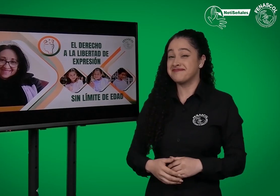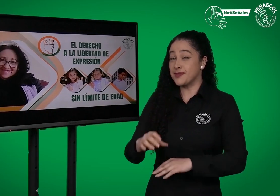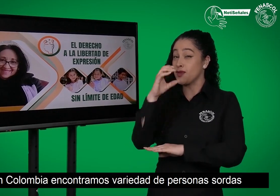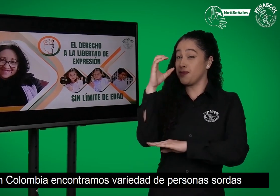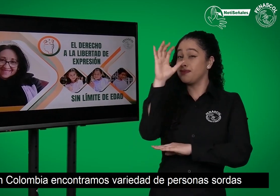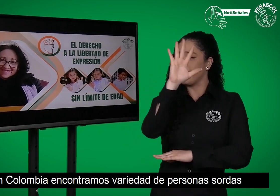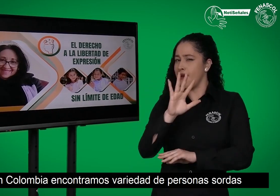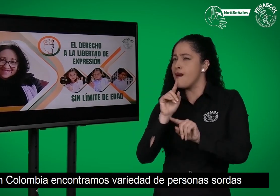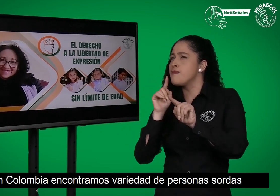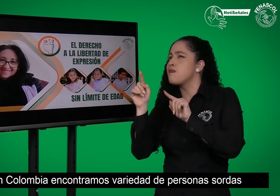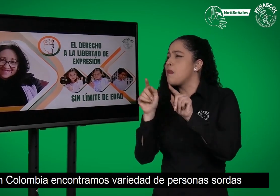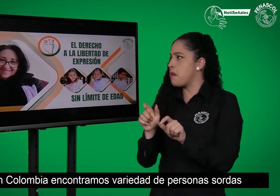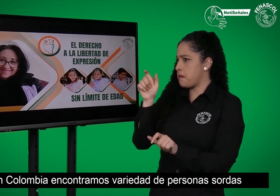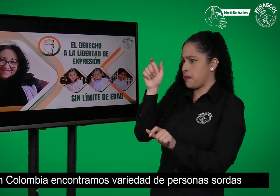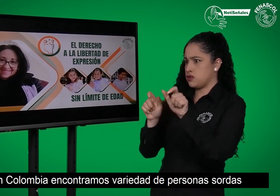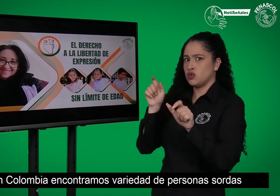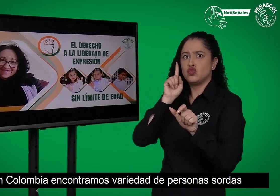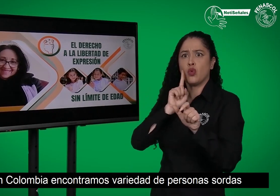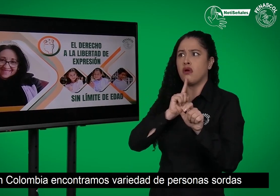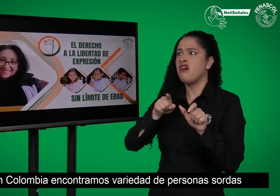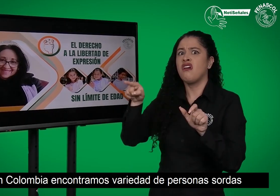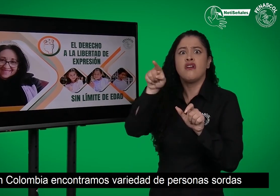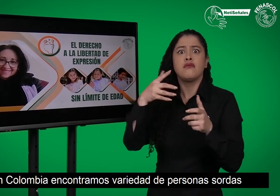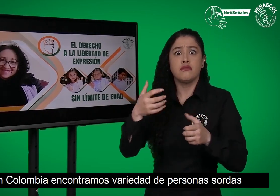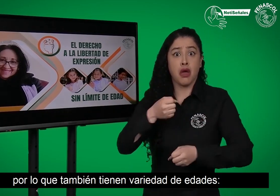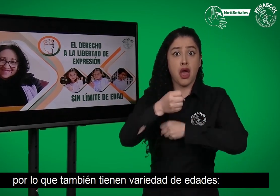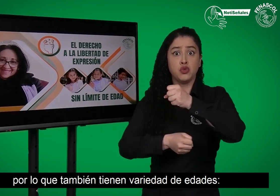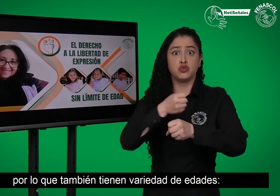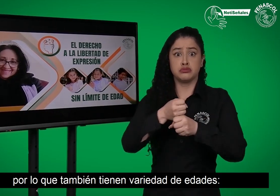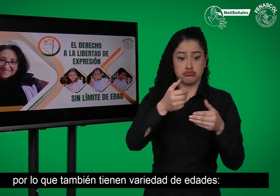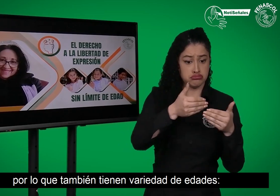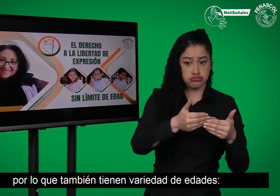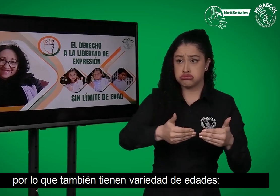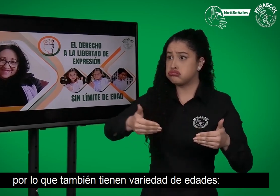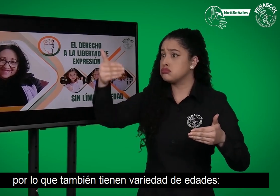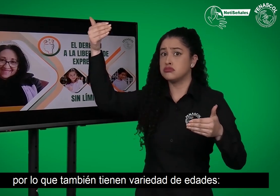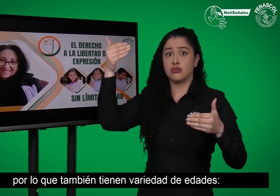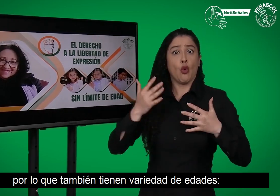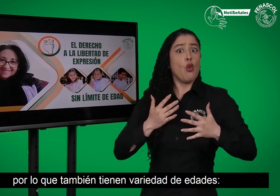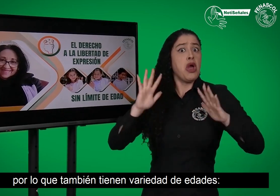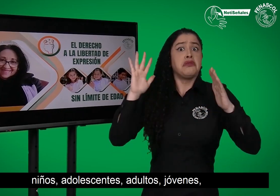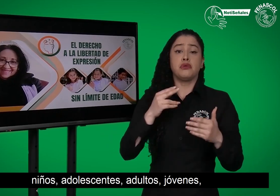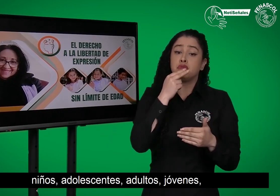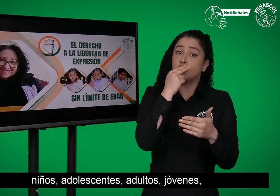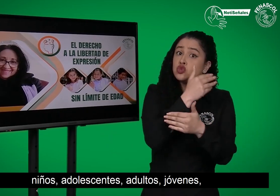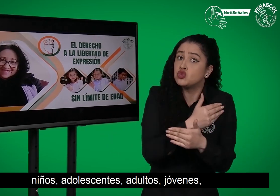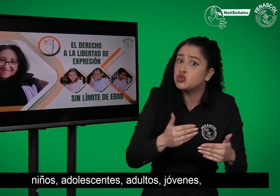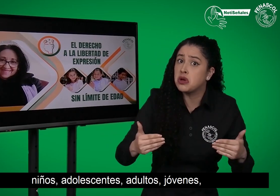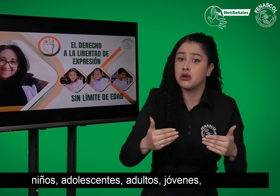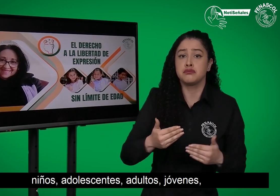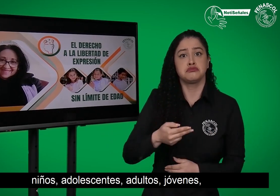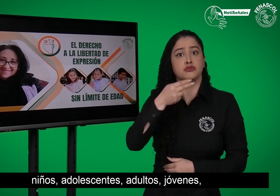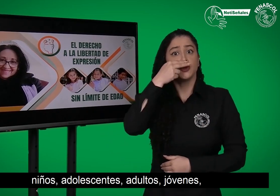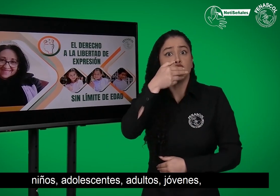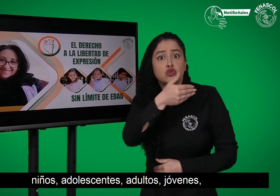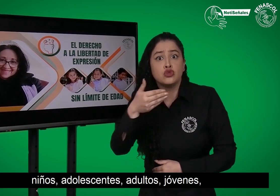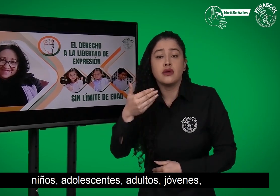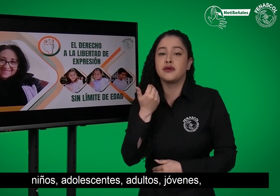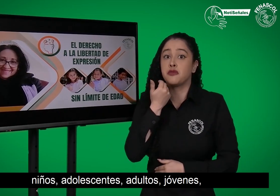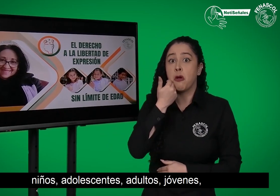En Colombia encontramos variedad de personas sordas, por lo que también tienen variedad de edades. Niños, adolescentes, adultos, jóvenes y